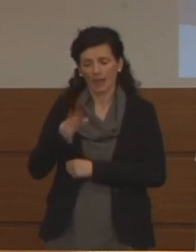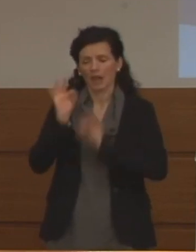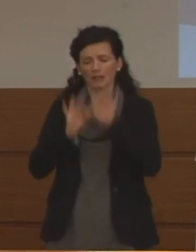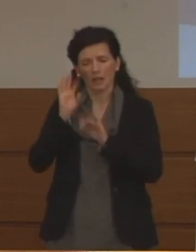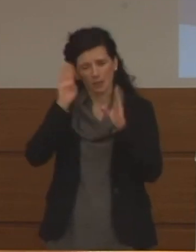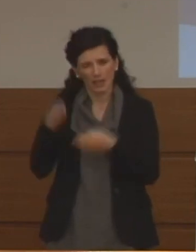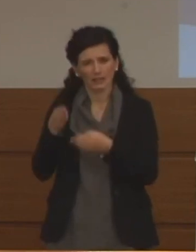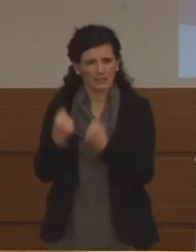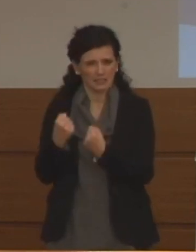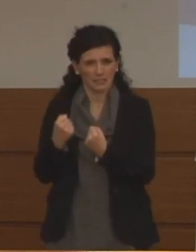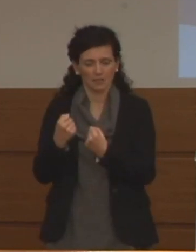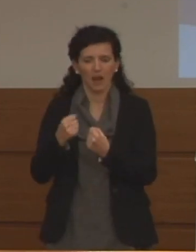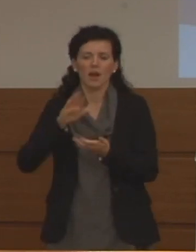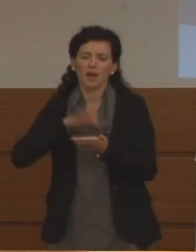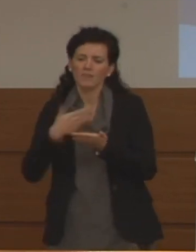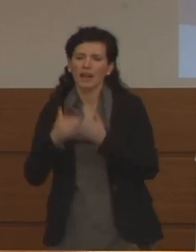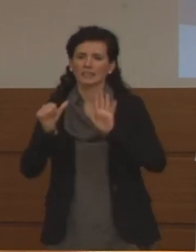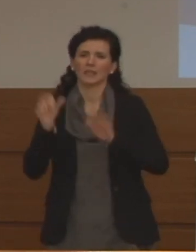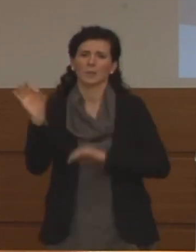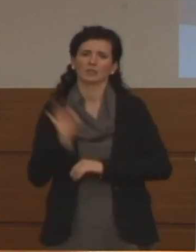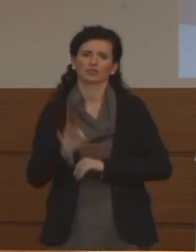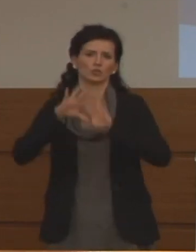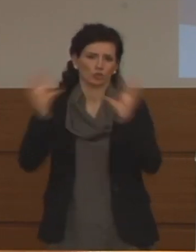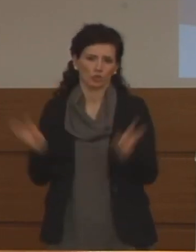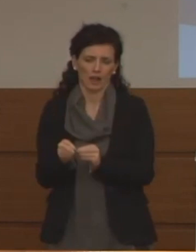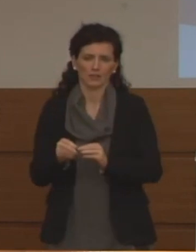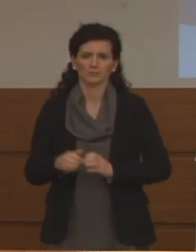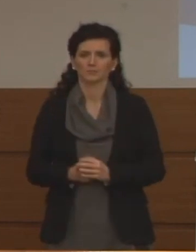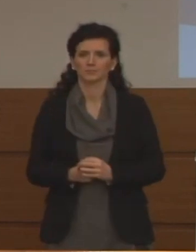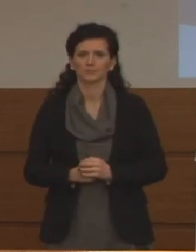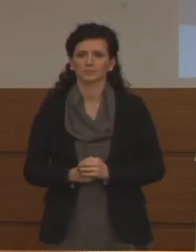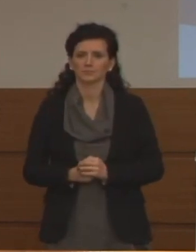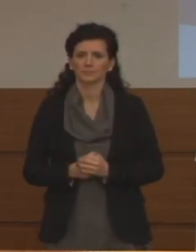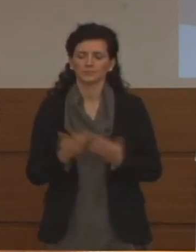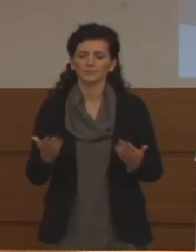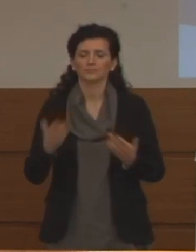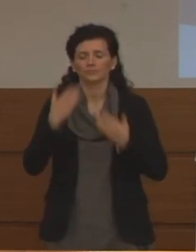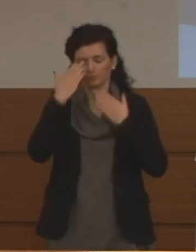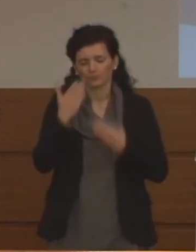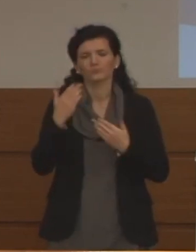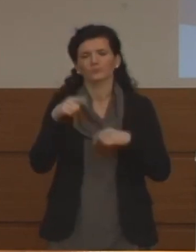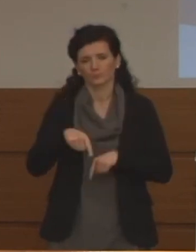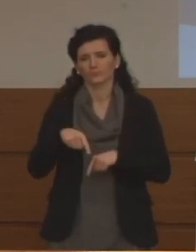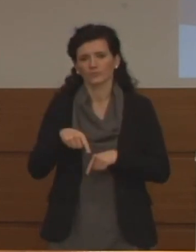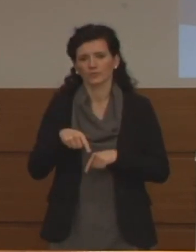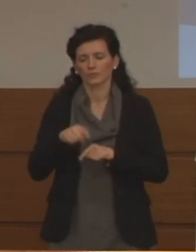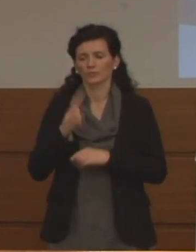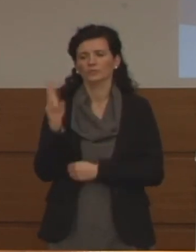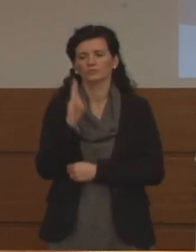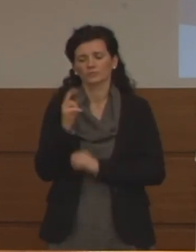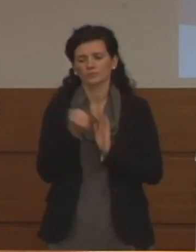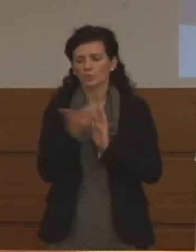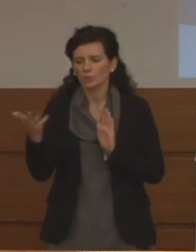pari al 6 per cento del totale purtroppo anche oggi registriamo un numero di deceduti